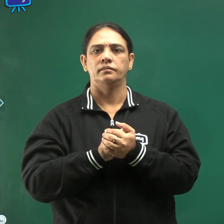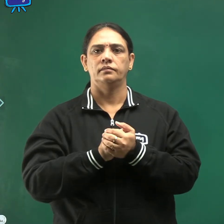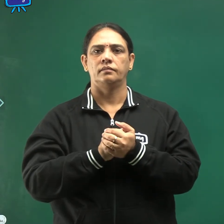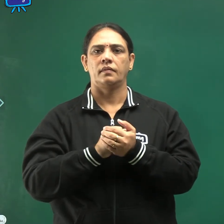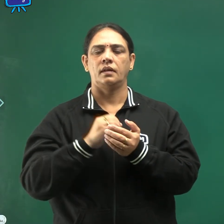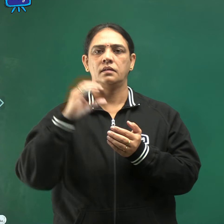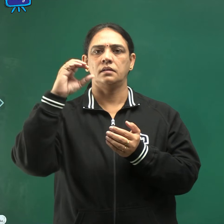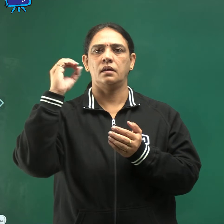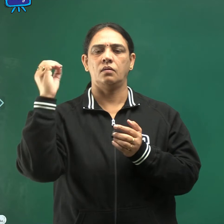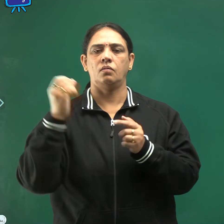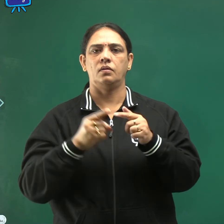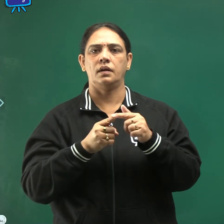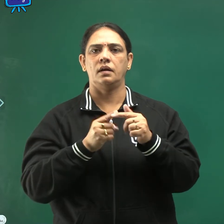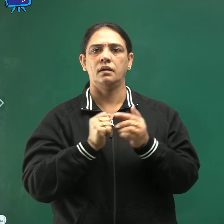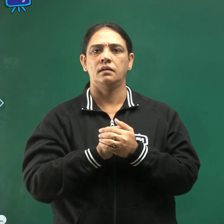कॉट